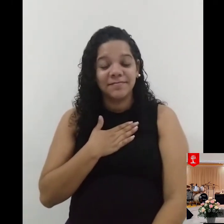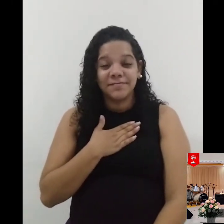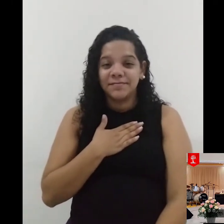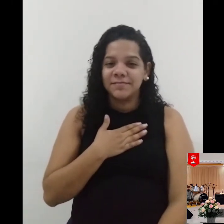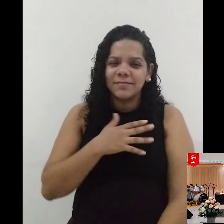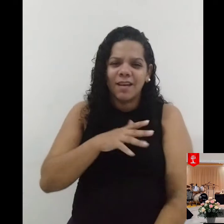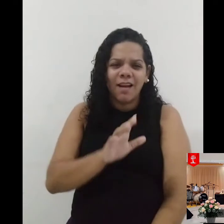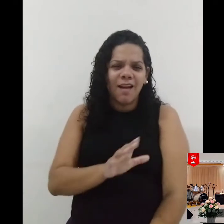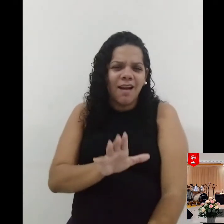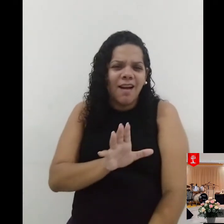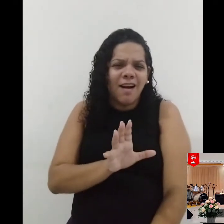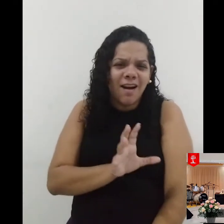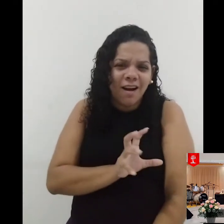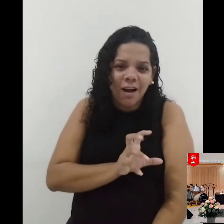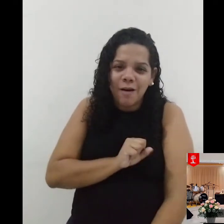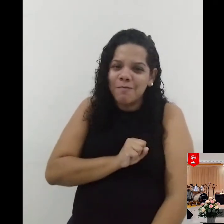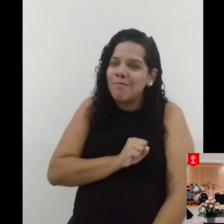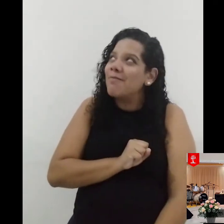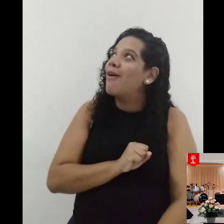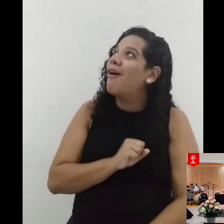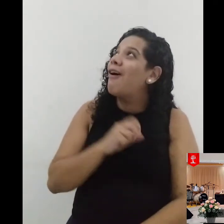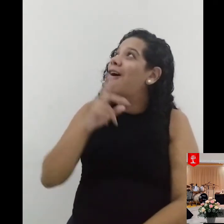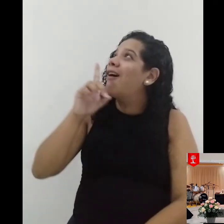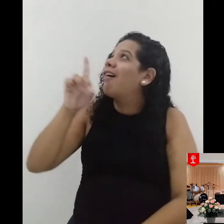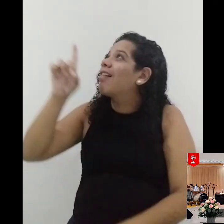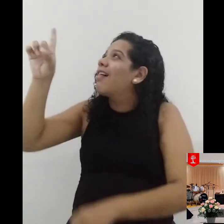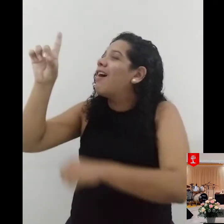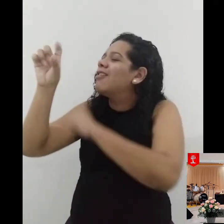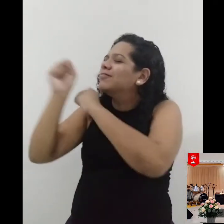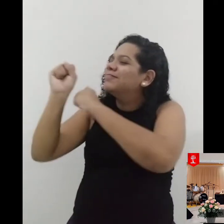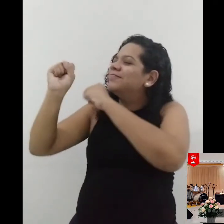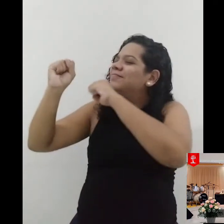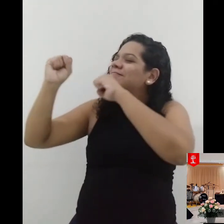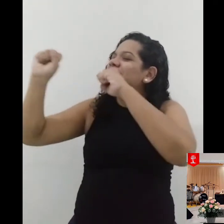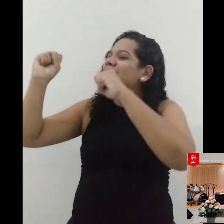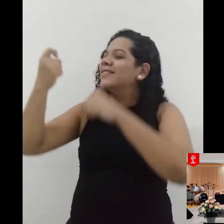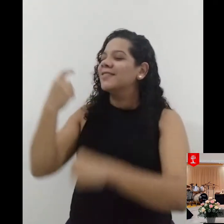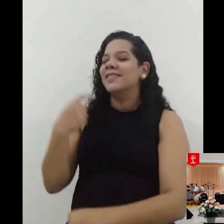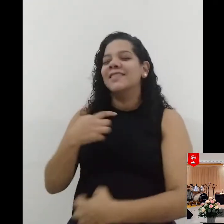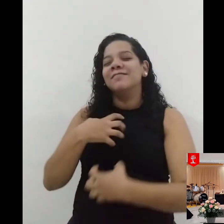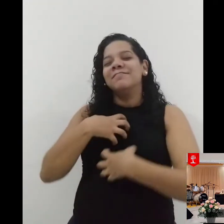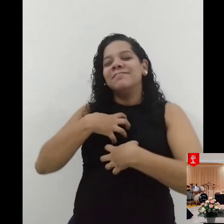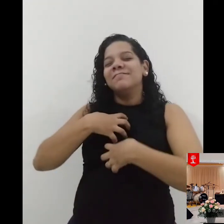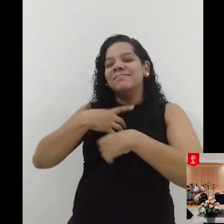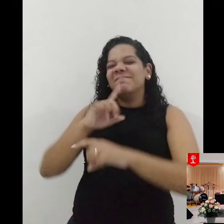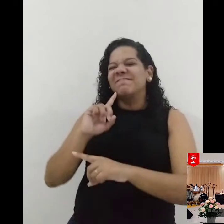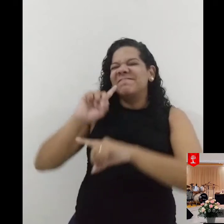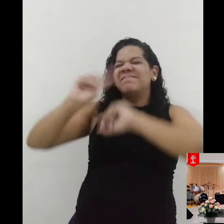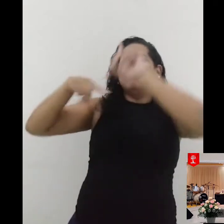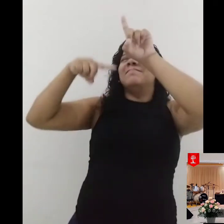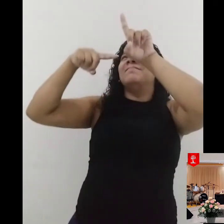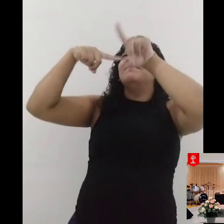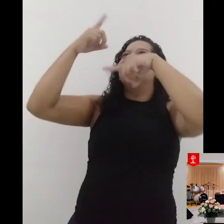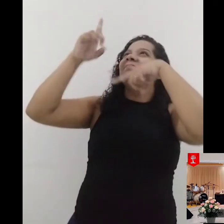amarra-me a ti. Tu és tremendo.